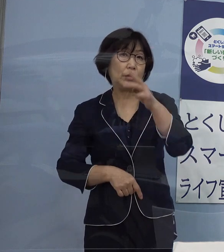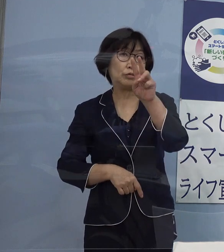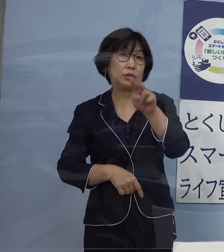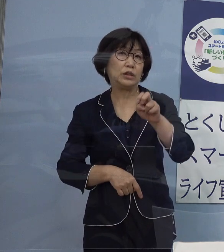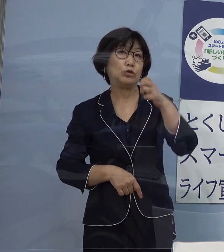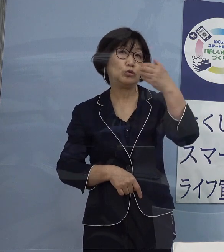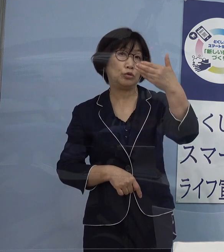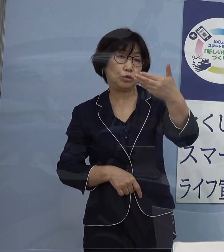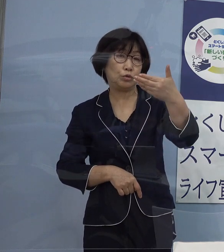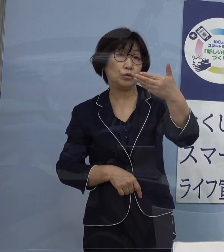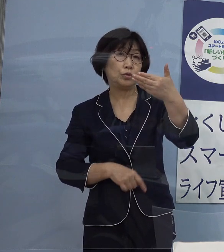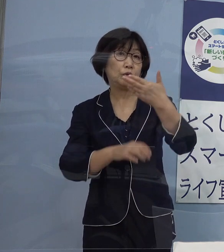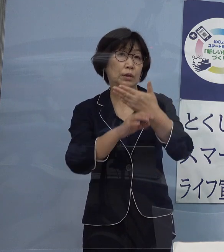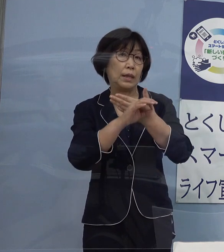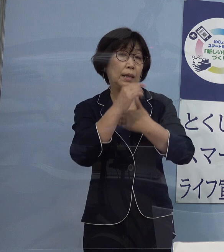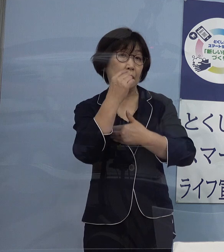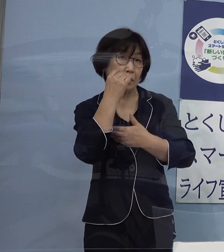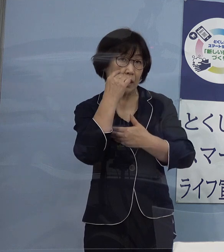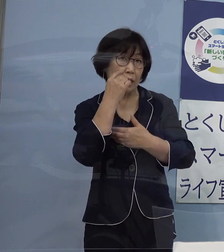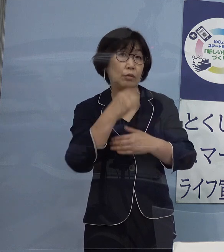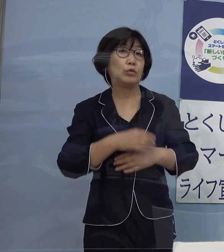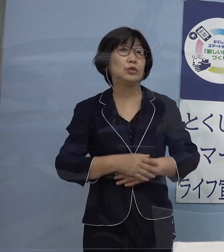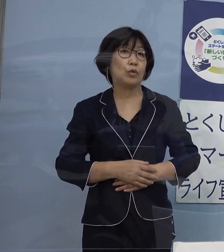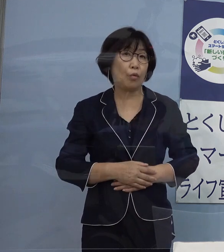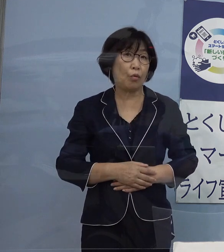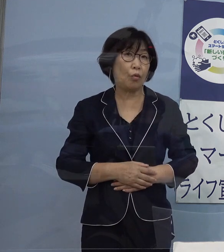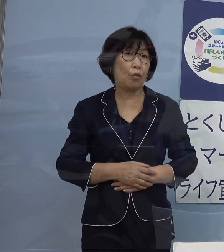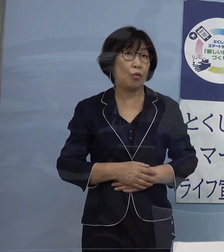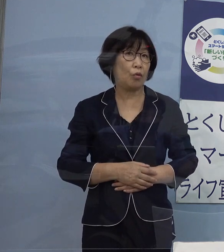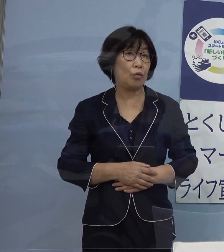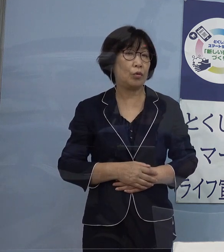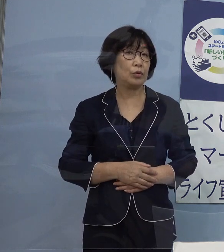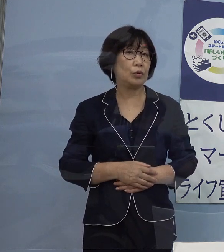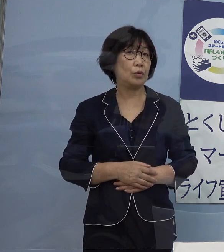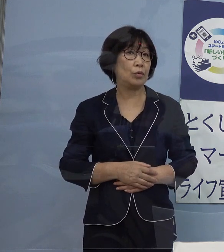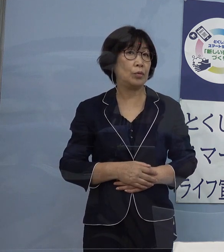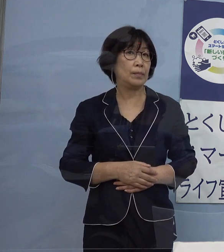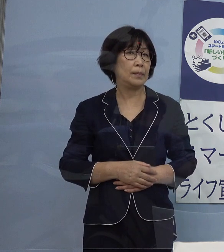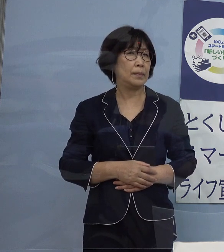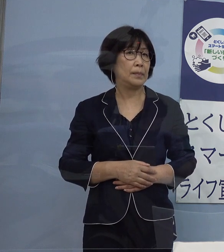が立ち寄ったカラオケ喫茶っていうのは、どこしないのか、市町村などが